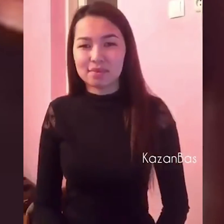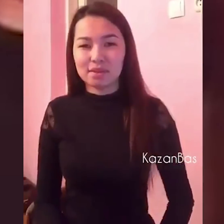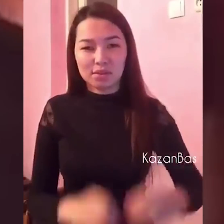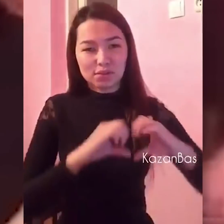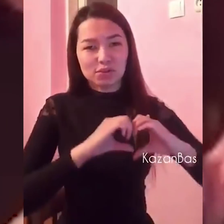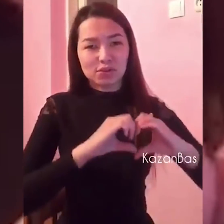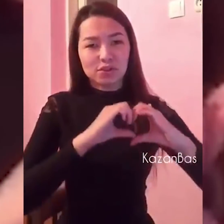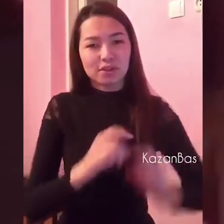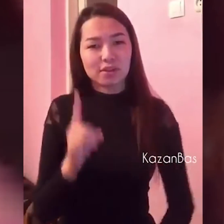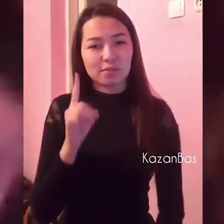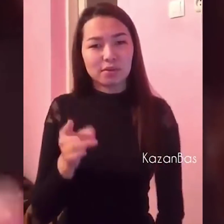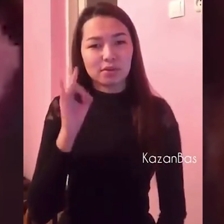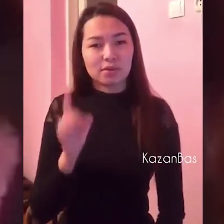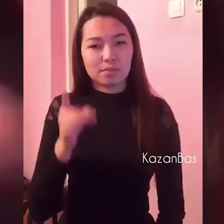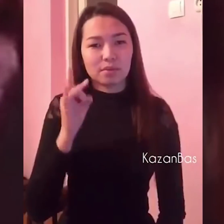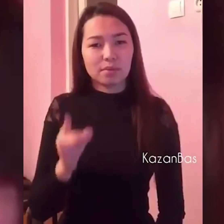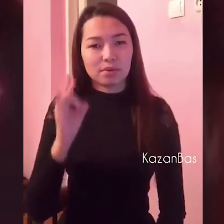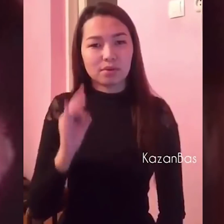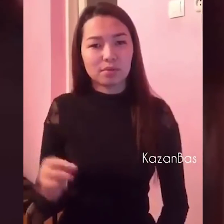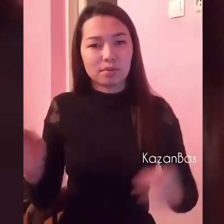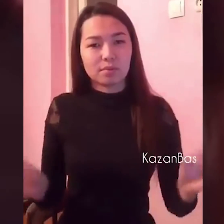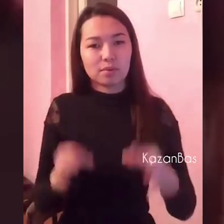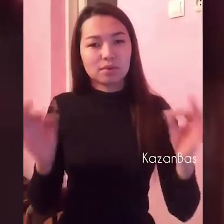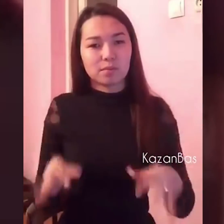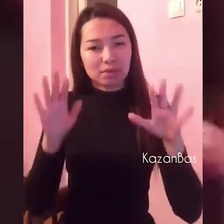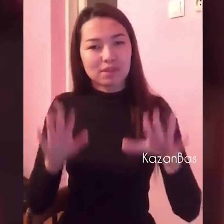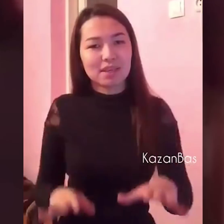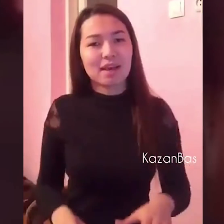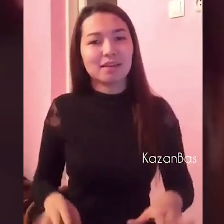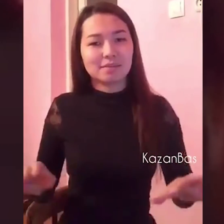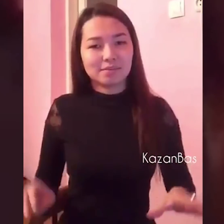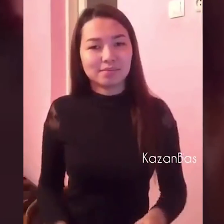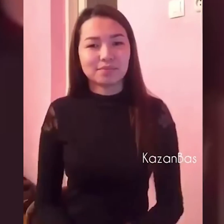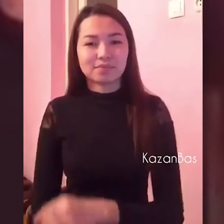Жүрегіңнен бір орын бер, бір орын бер бос болса.